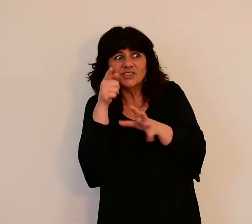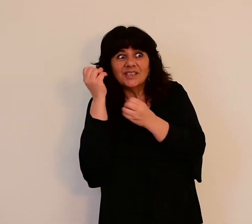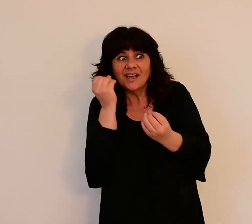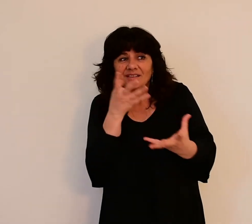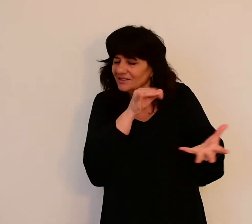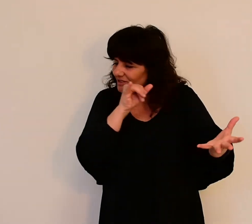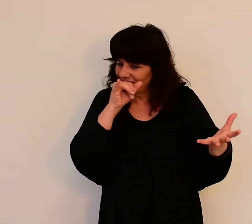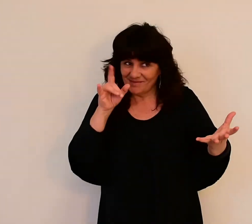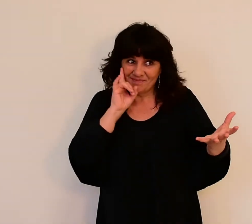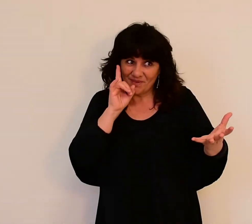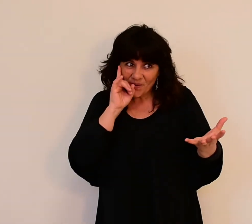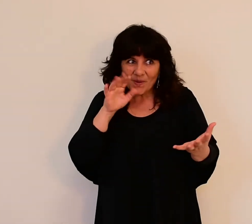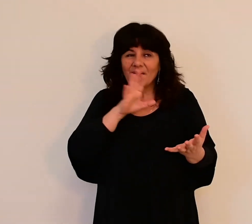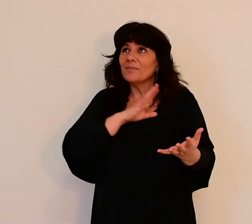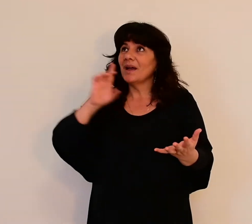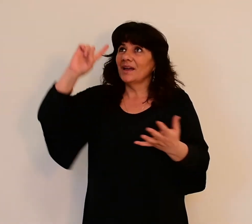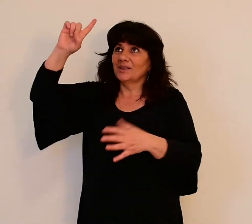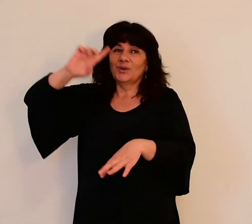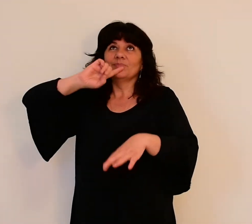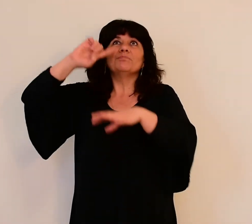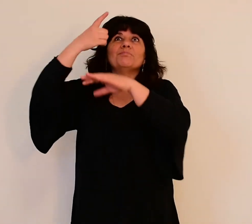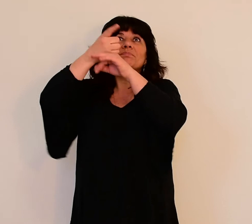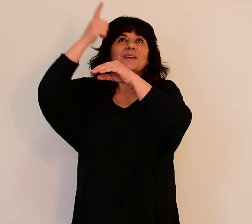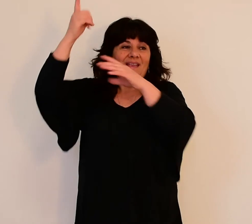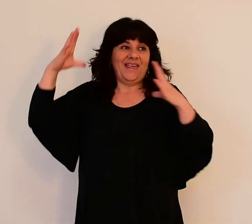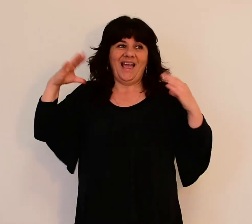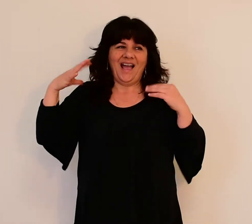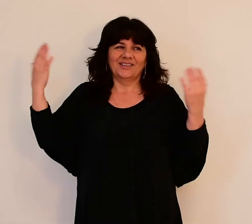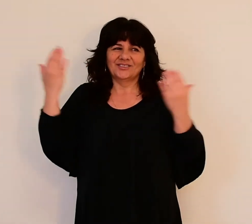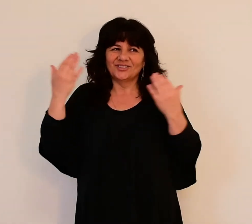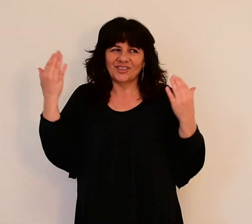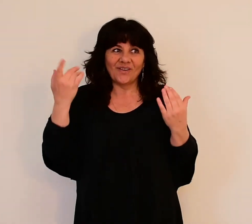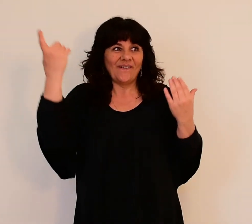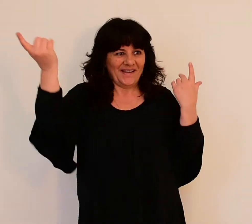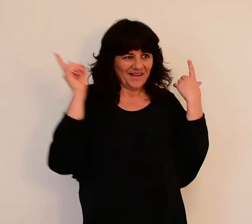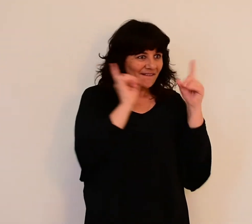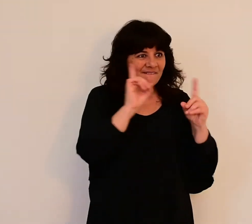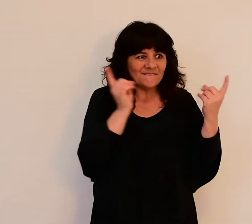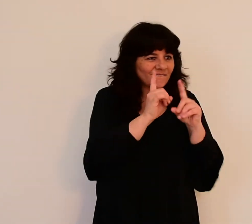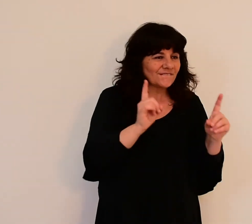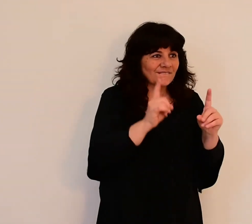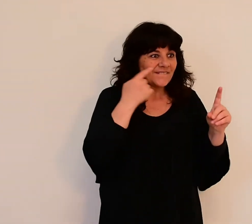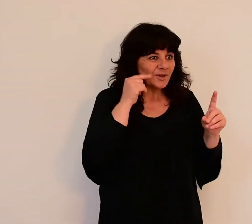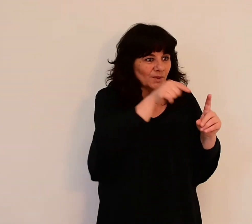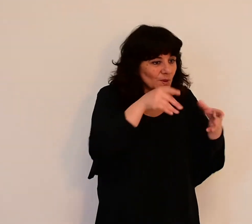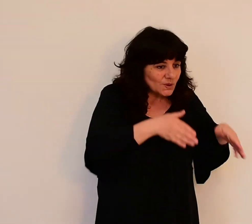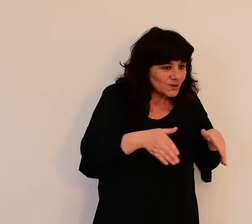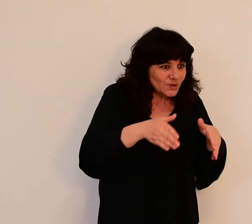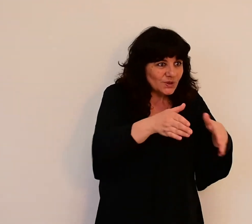ses anges de te garder sur tous tes chemins. Sois